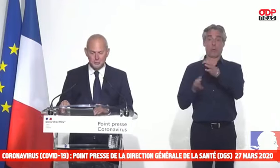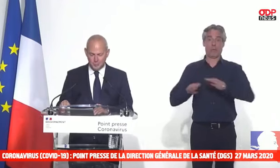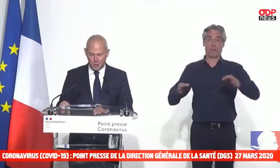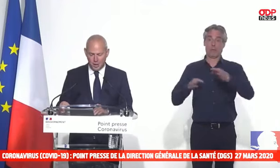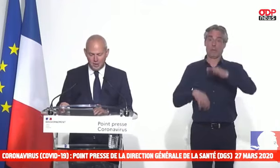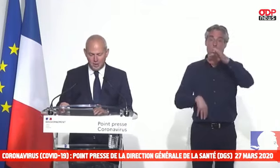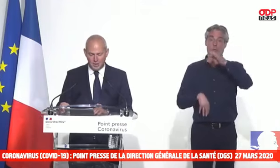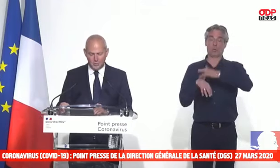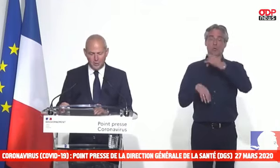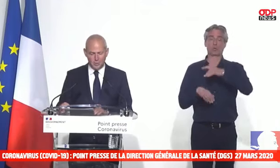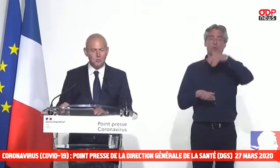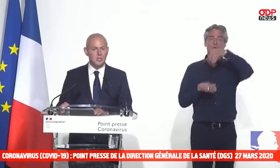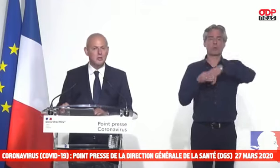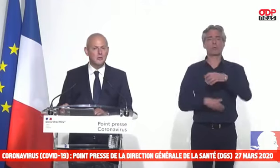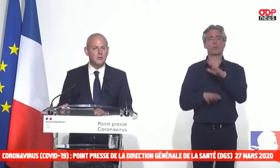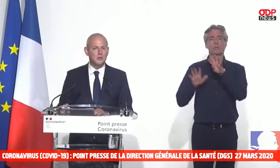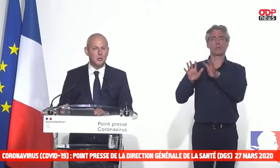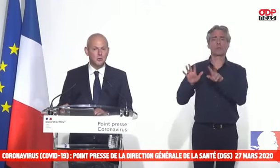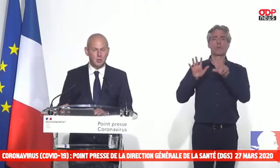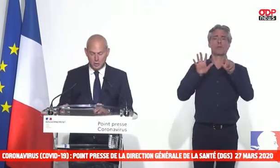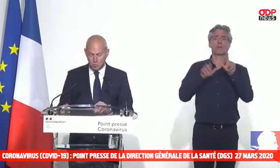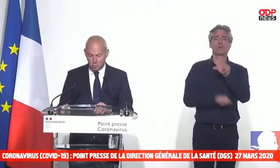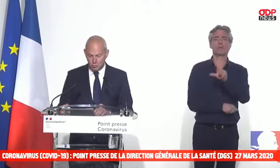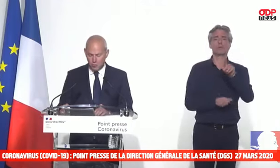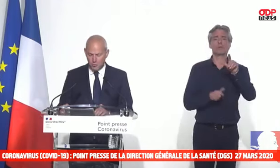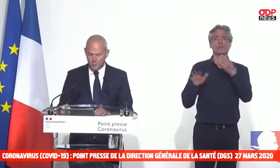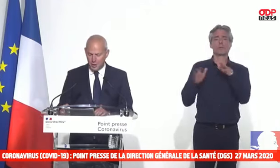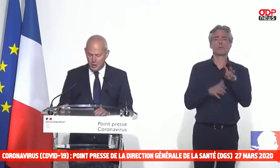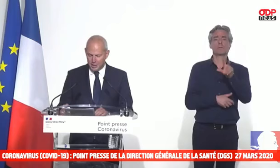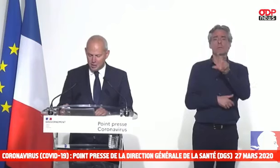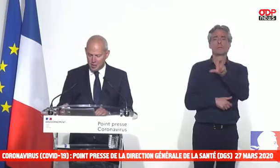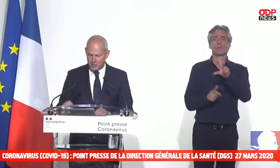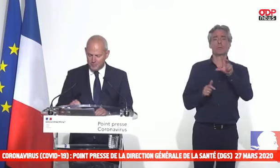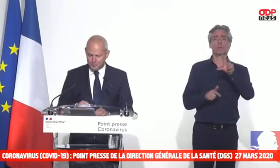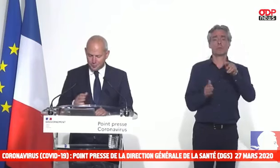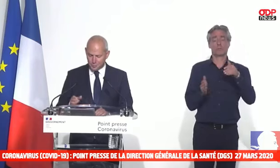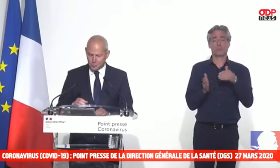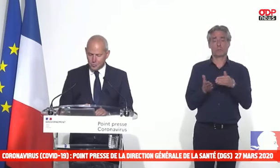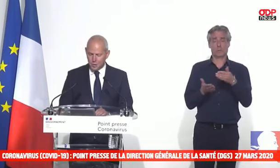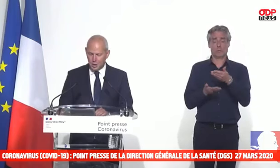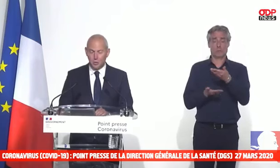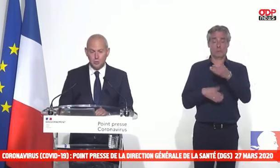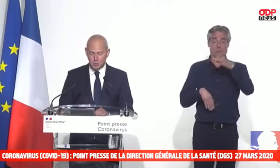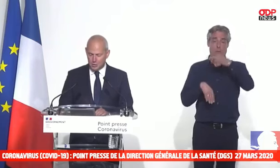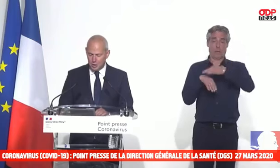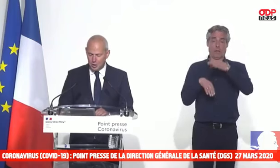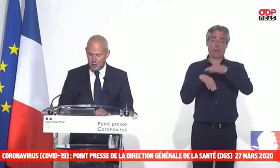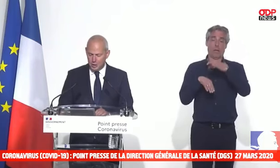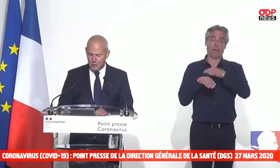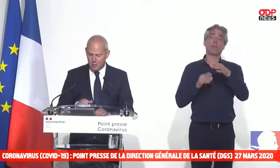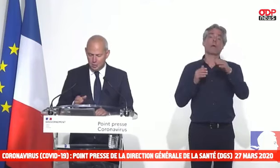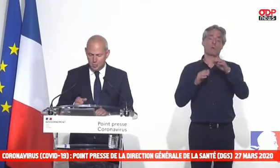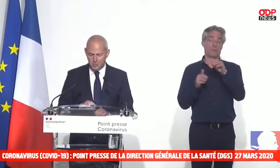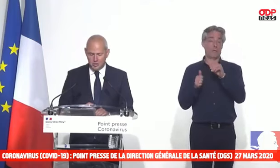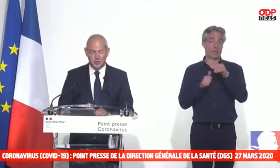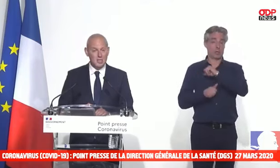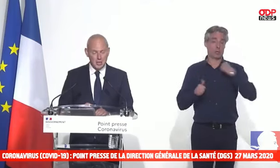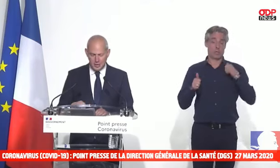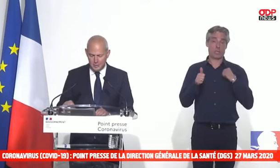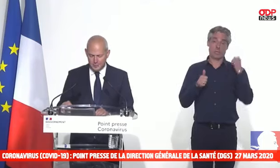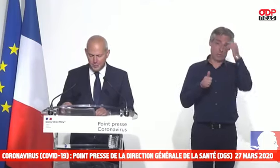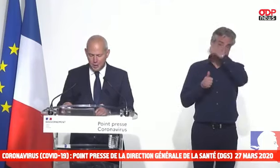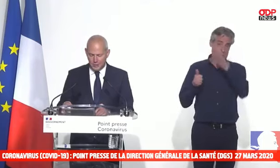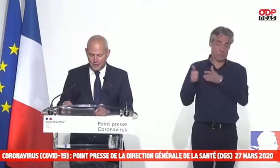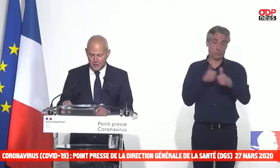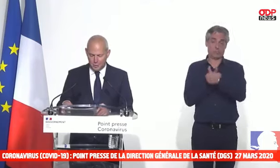touché avec 92 932 cas, donc devant la Chine. Et ensuite, avec plus de 3, comme vous le savez,